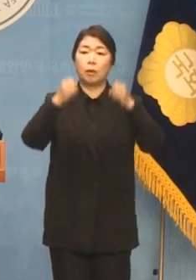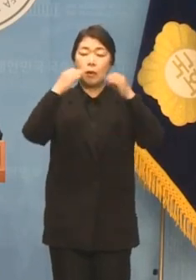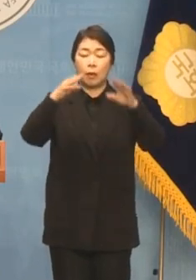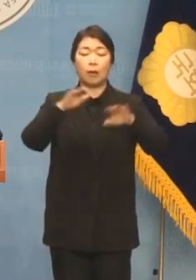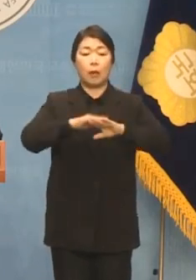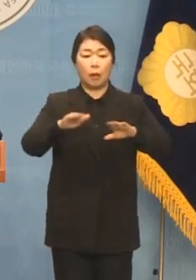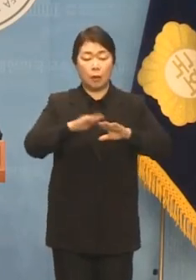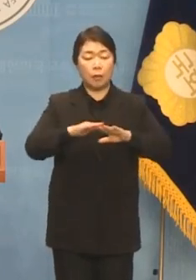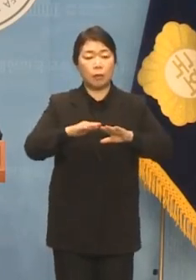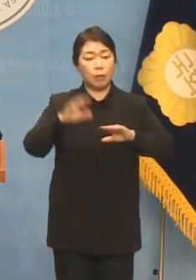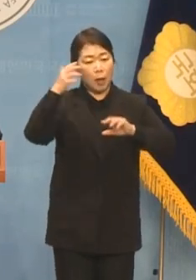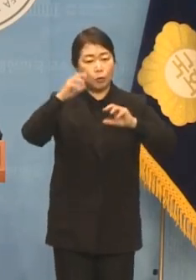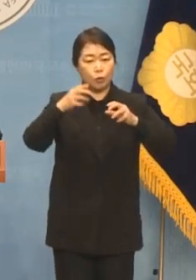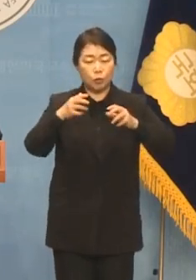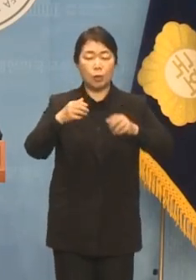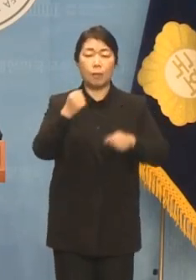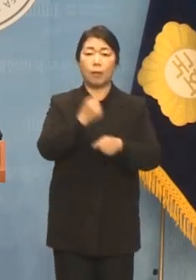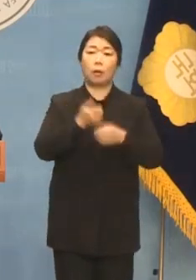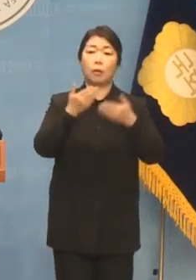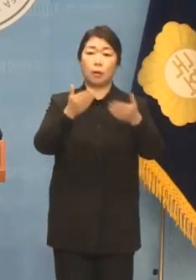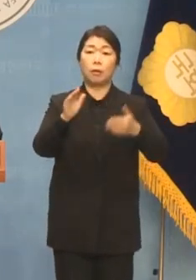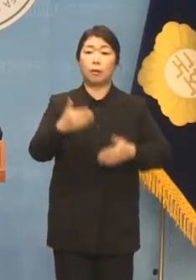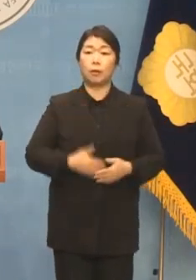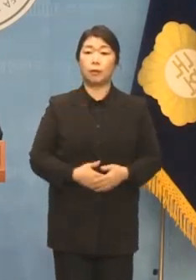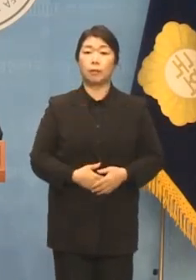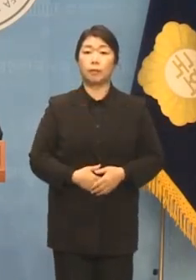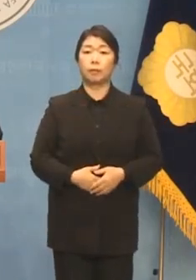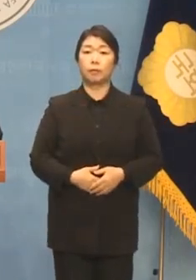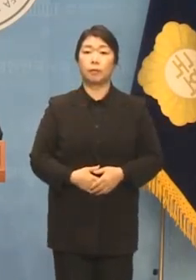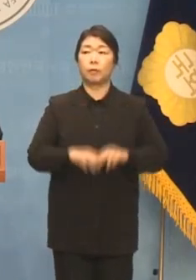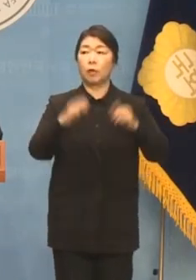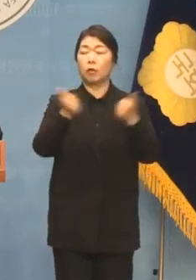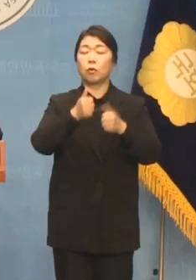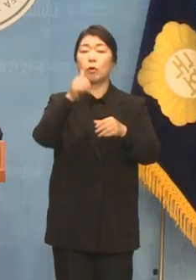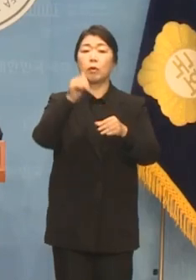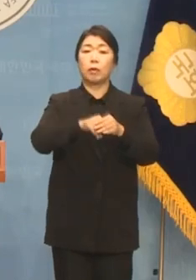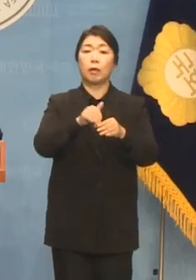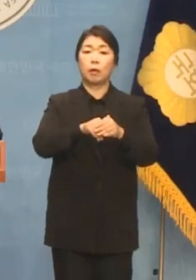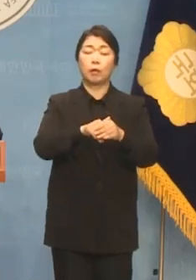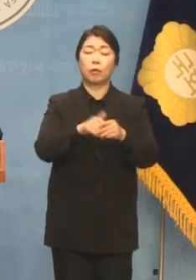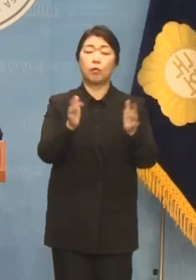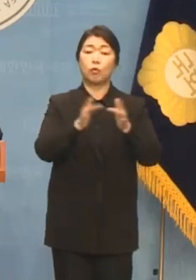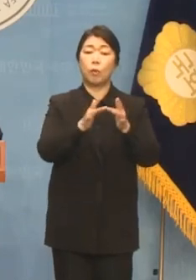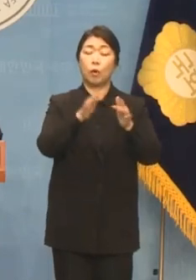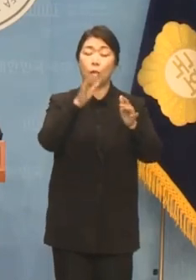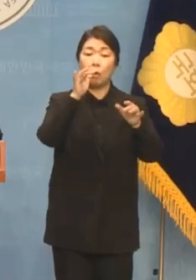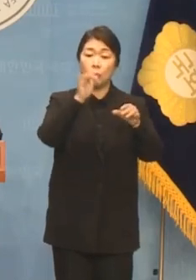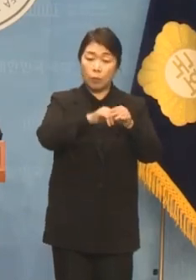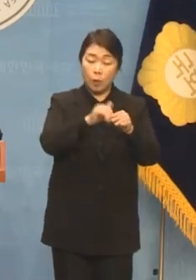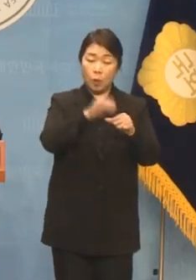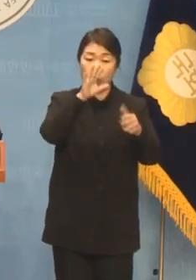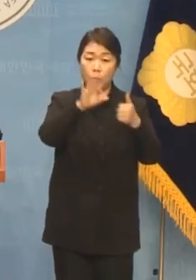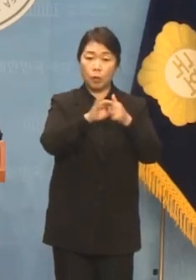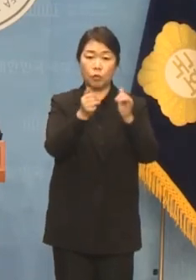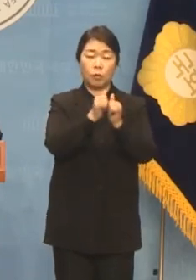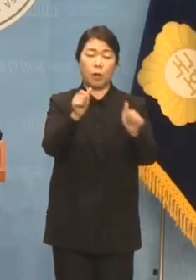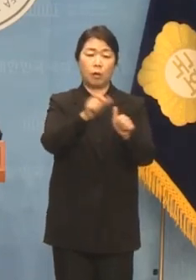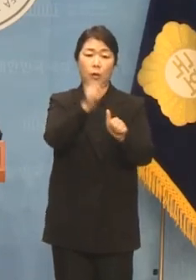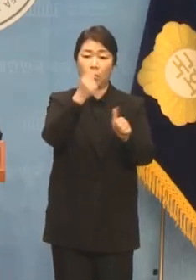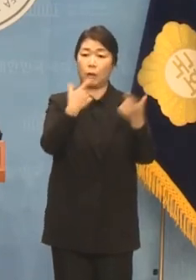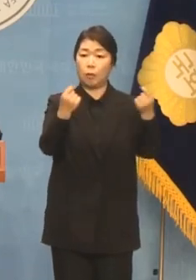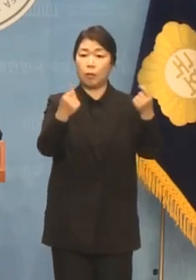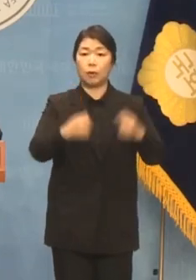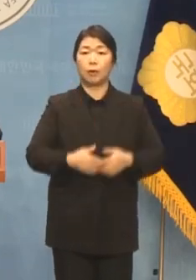대한민국으로 나가야 합니다 총선넷 온라인 투표에서 국민의 선택 또한